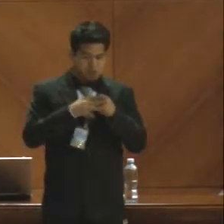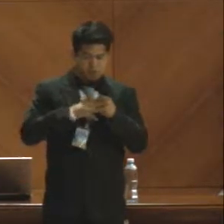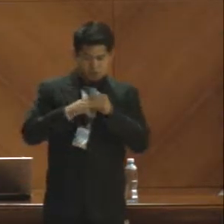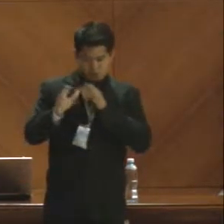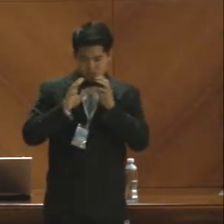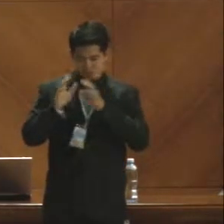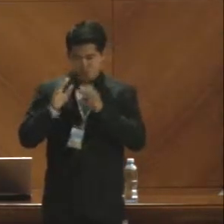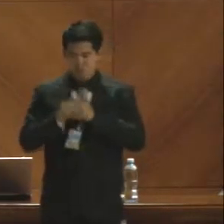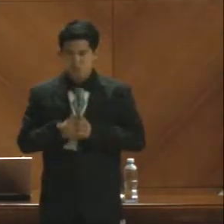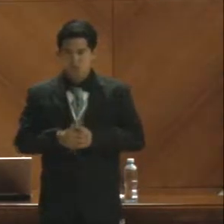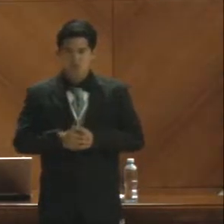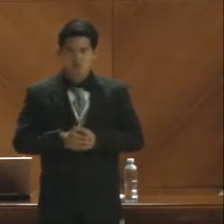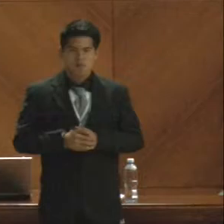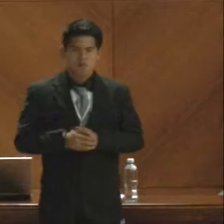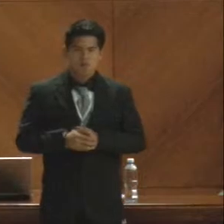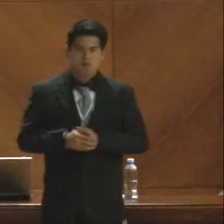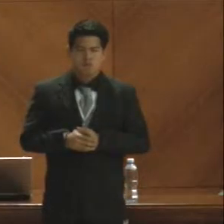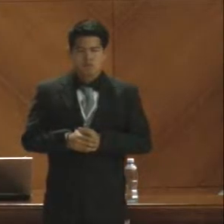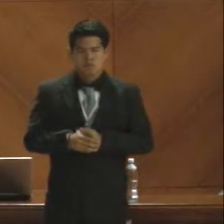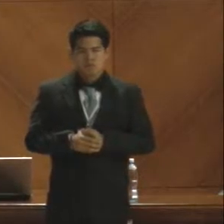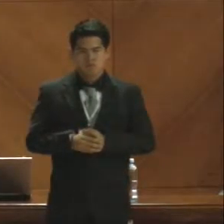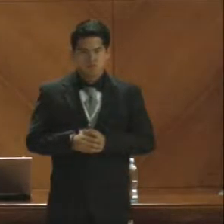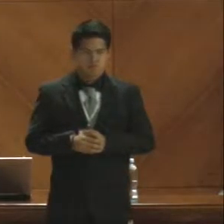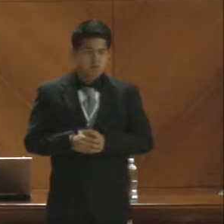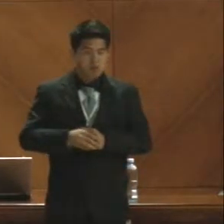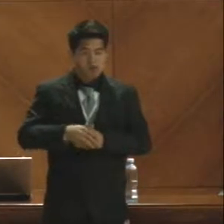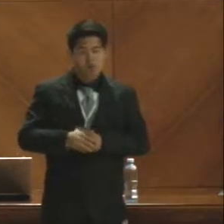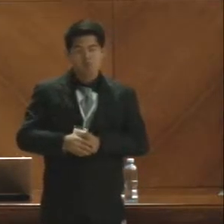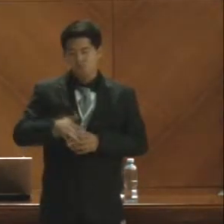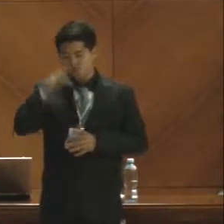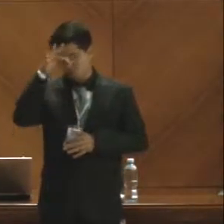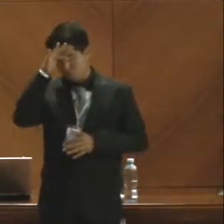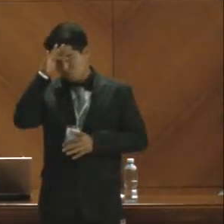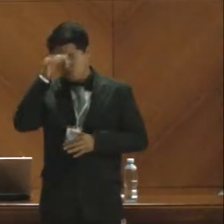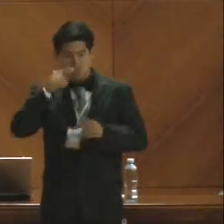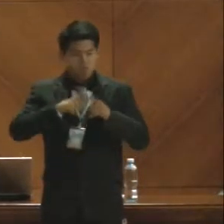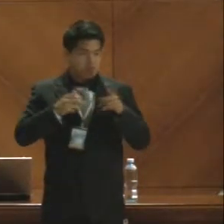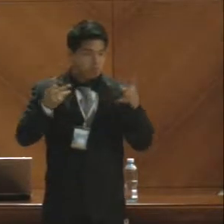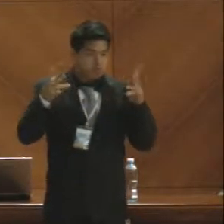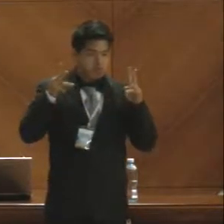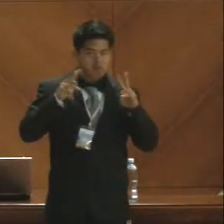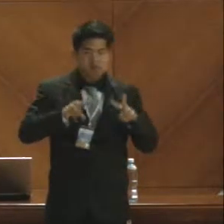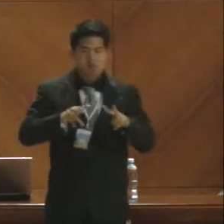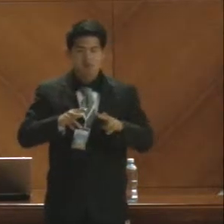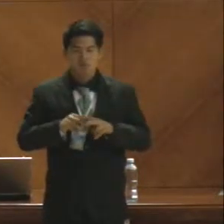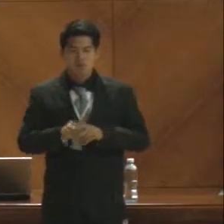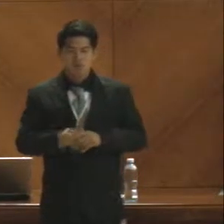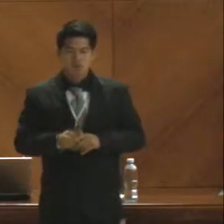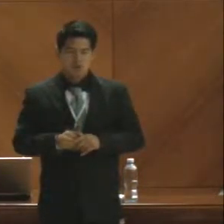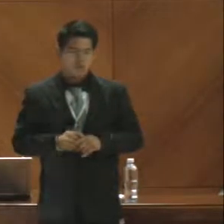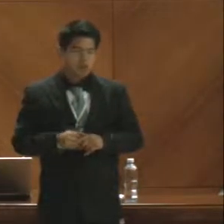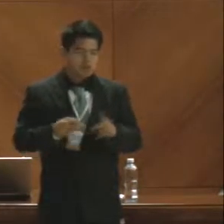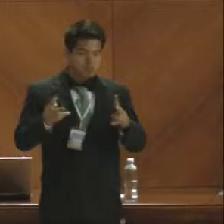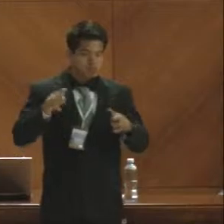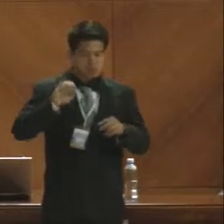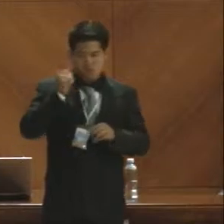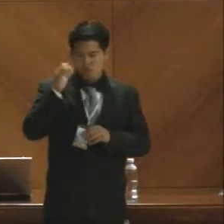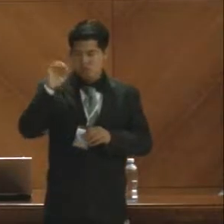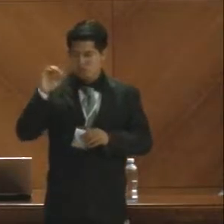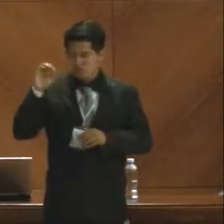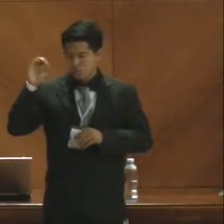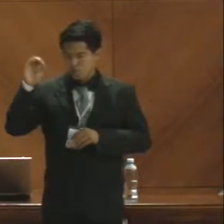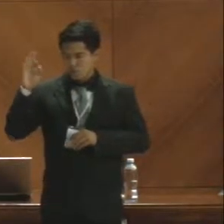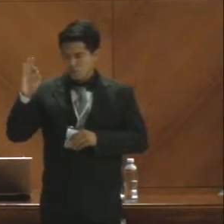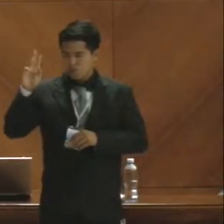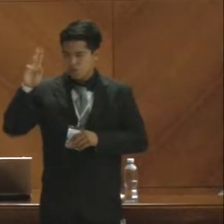veces los hospitales trabajan con software. Básicamente todos los momentos de nuestra vida funcionan con software. El